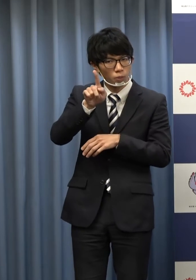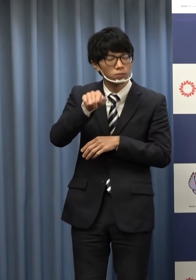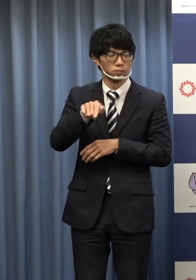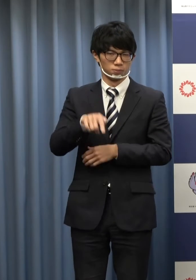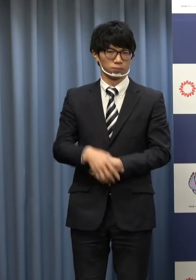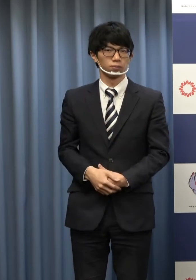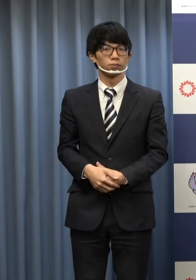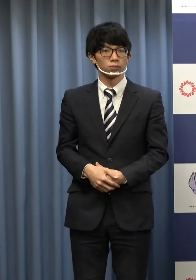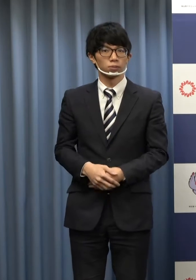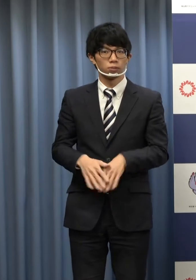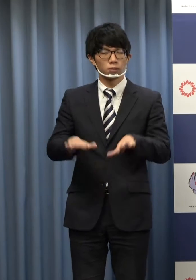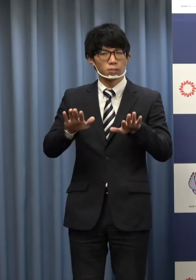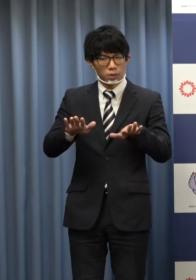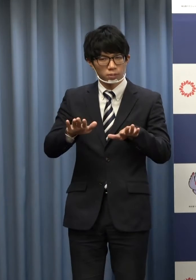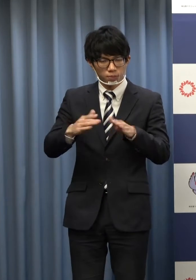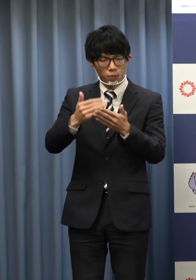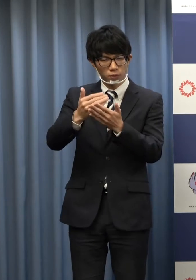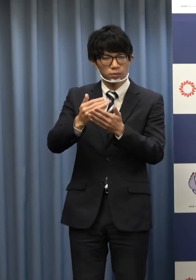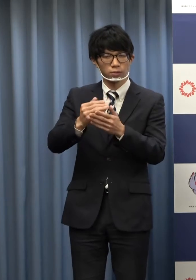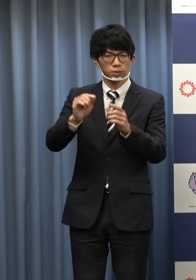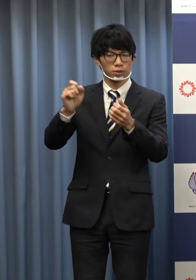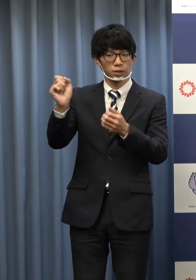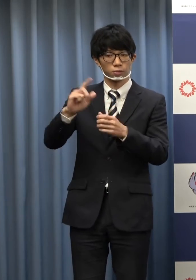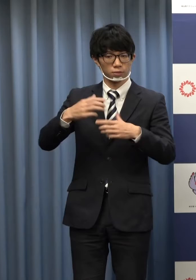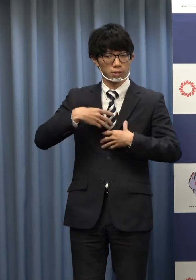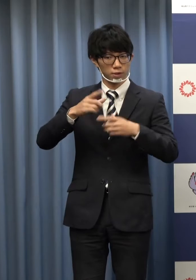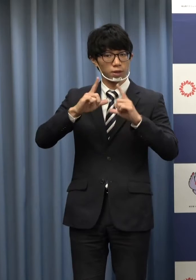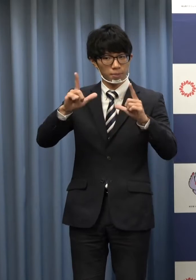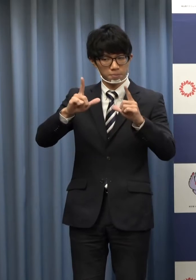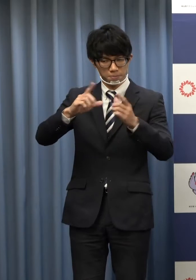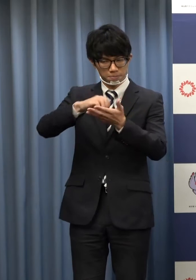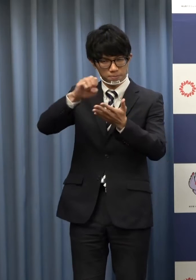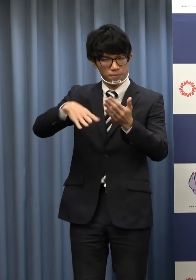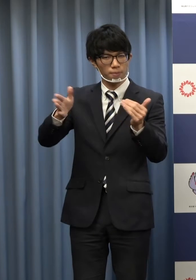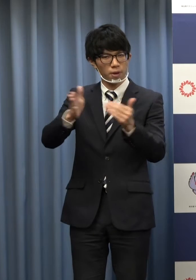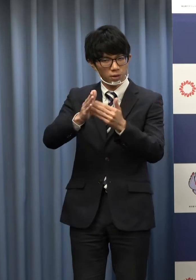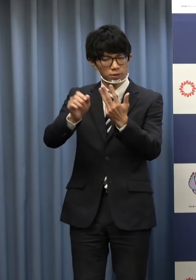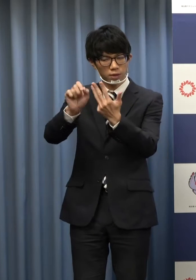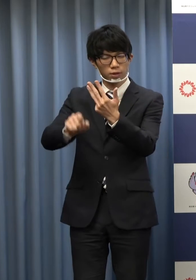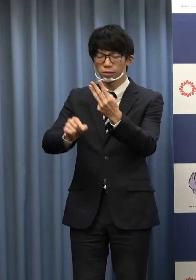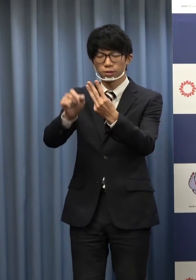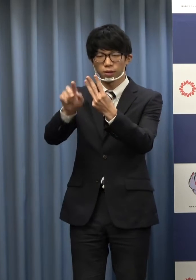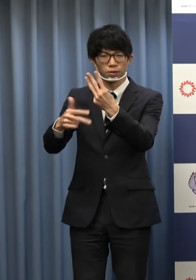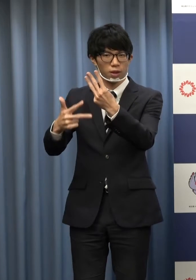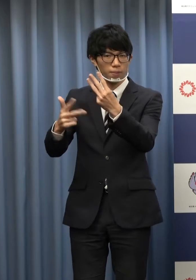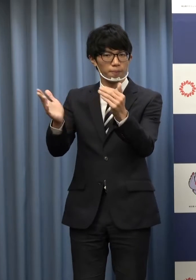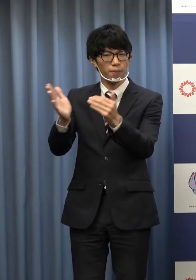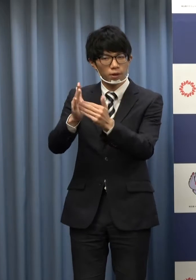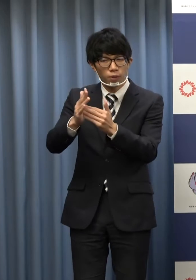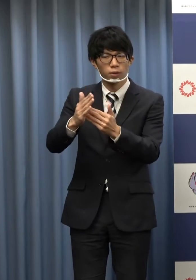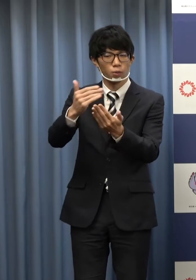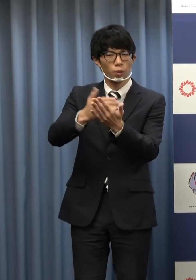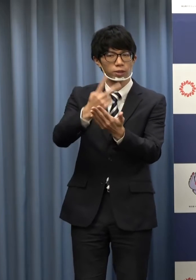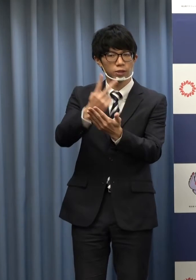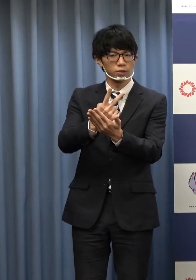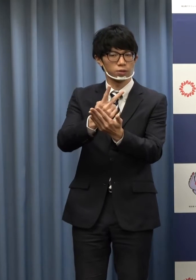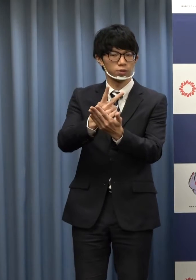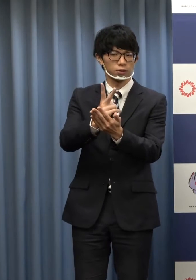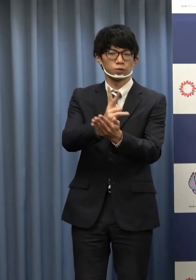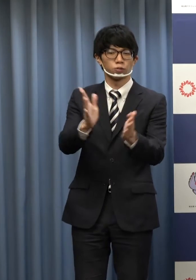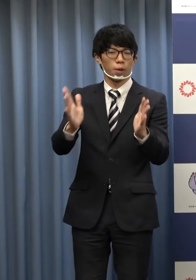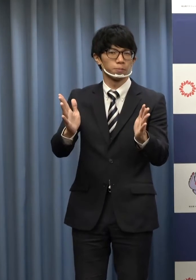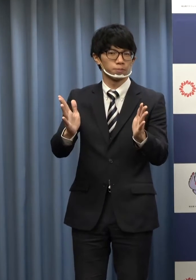今残り2週間を切りましたけれども、3月の7日の緊急事態宣言延長期の